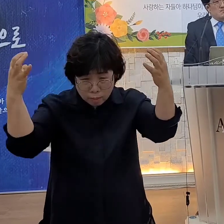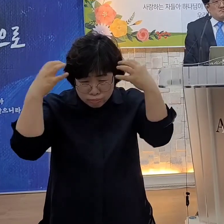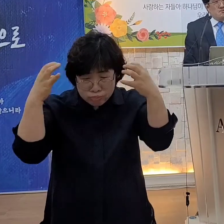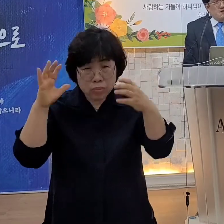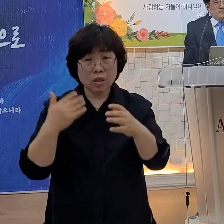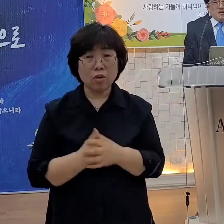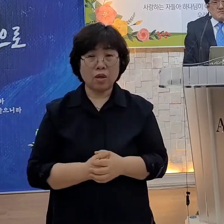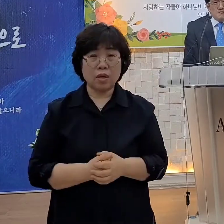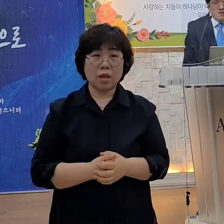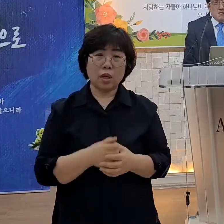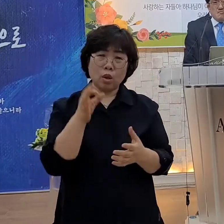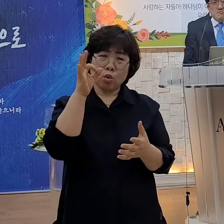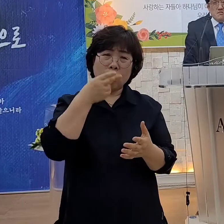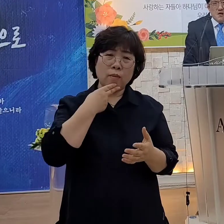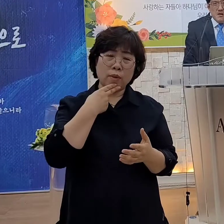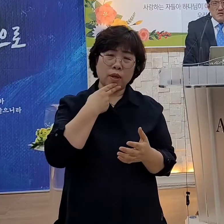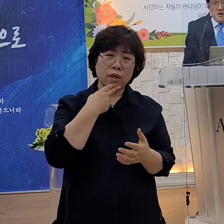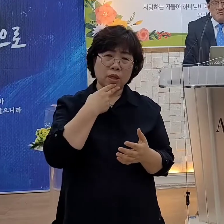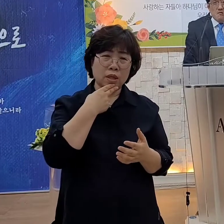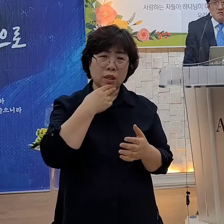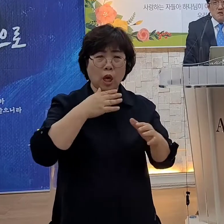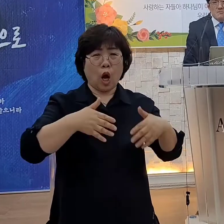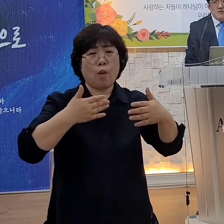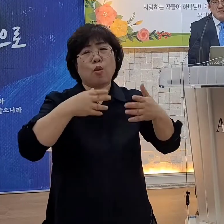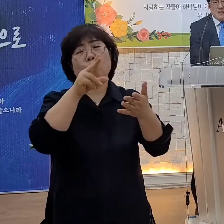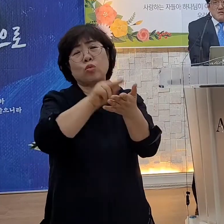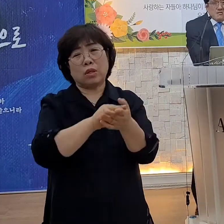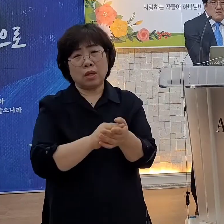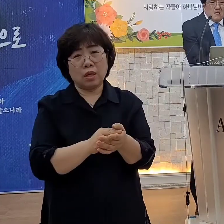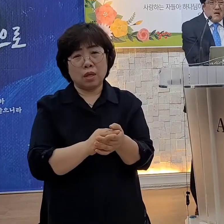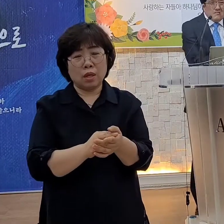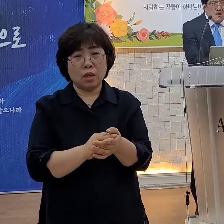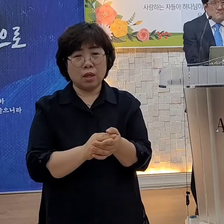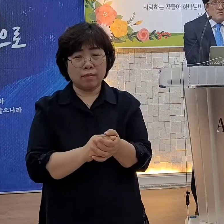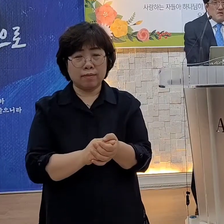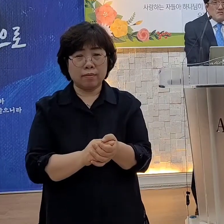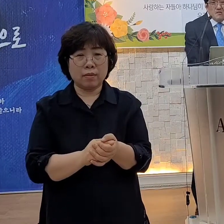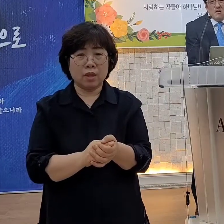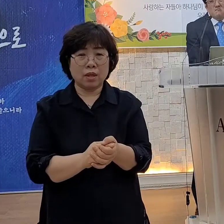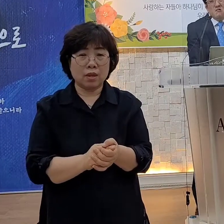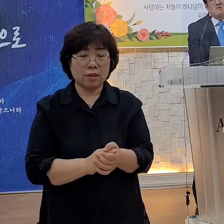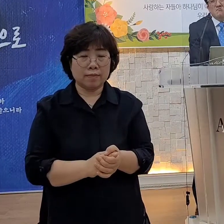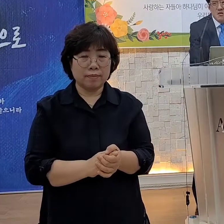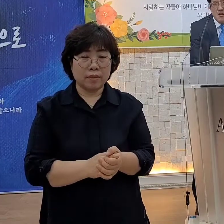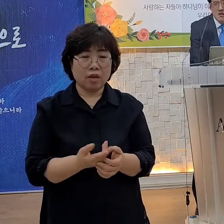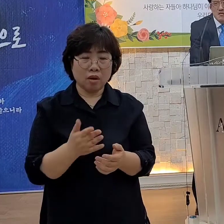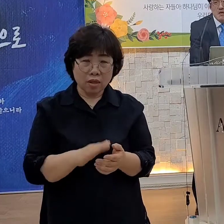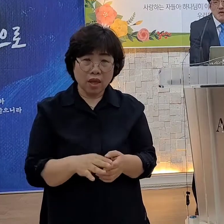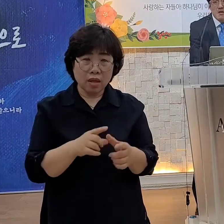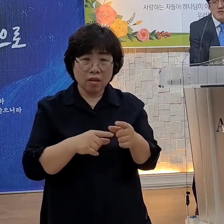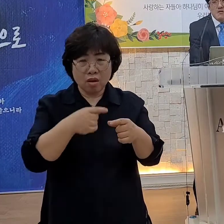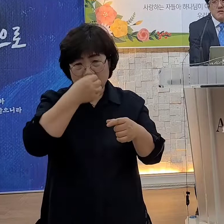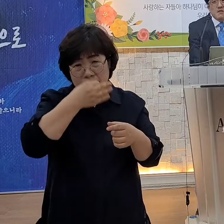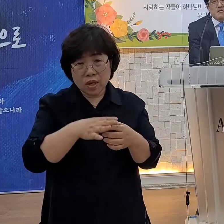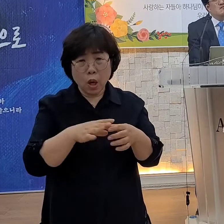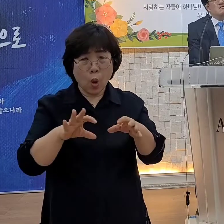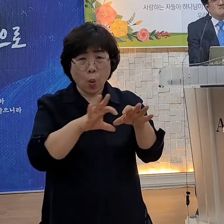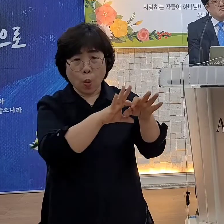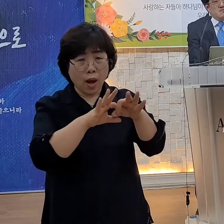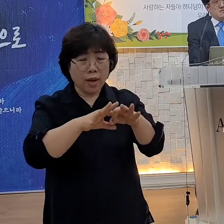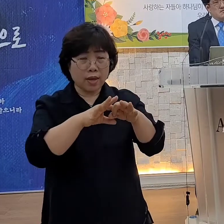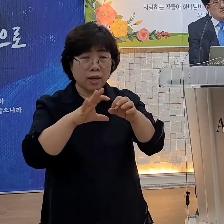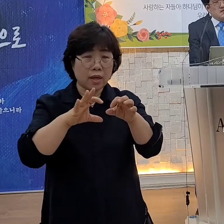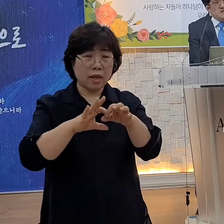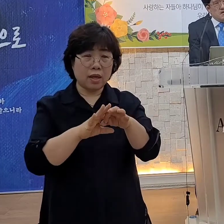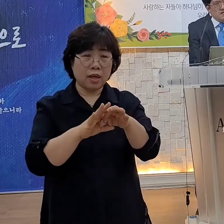다른 어떤 뭐 돈이 없어가지고 이 뭐 문제가 발생하고 뭐 자기 가정의 문제만 해도 어려운데 이게 건드릴